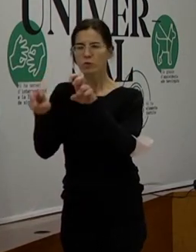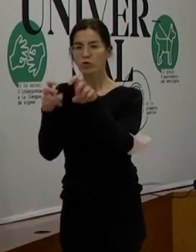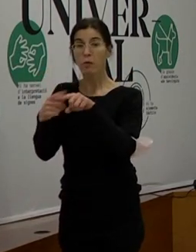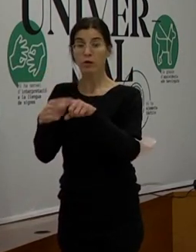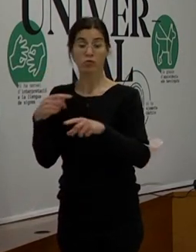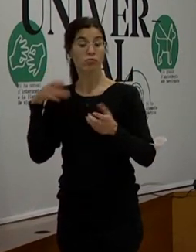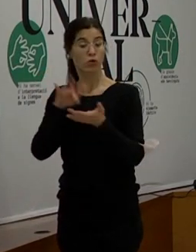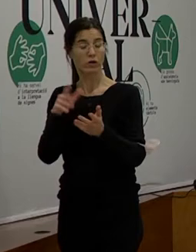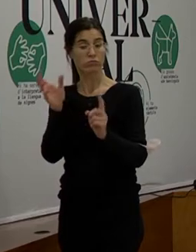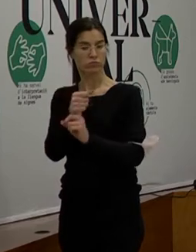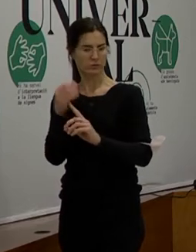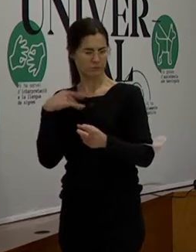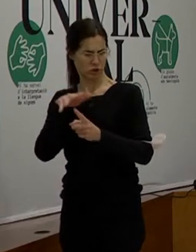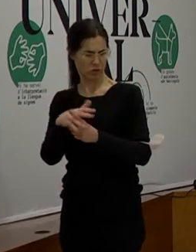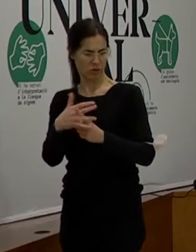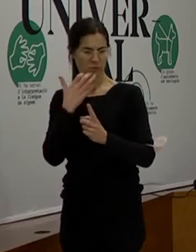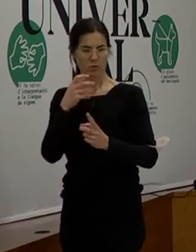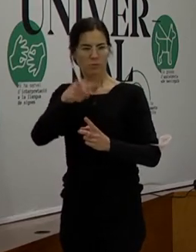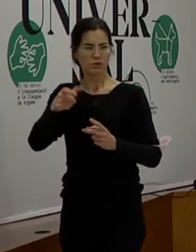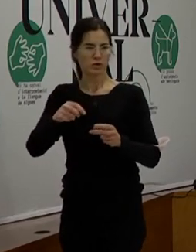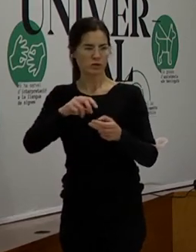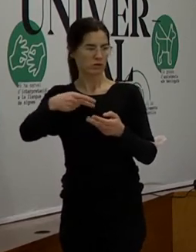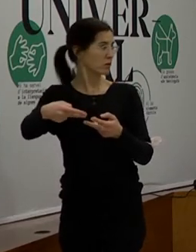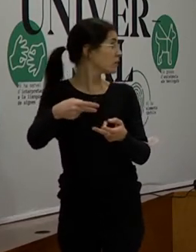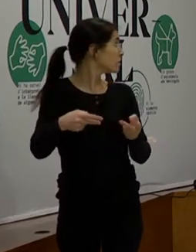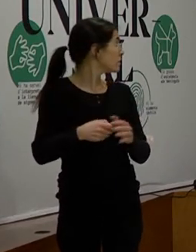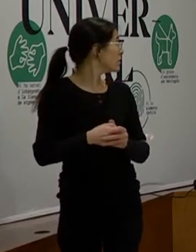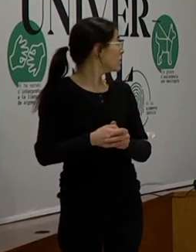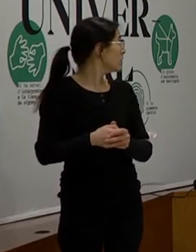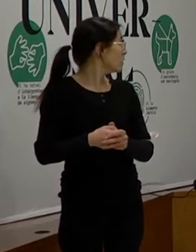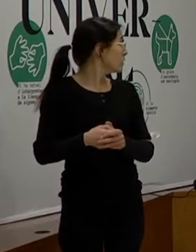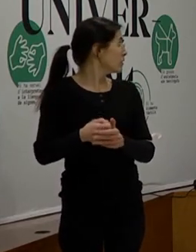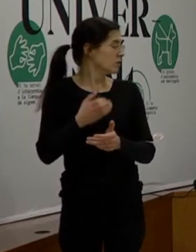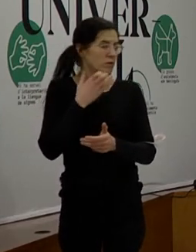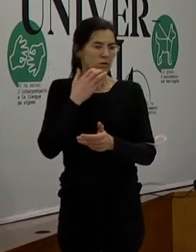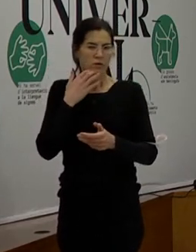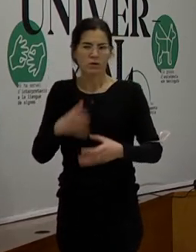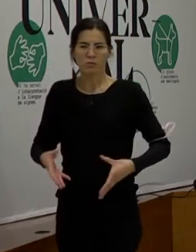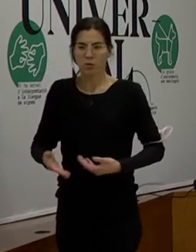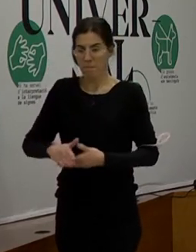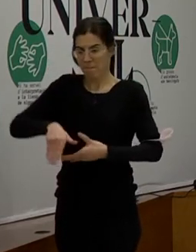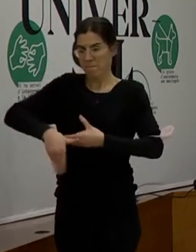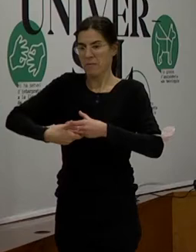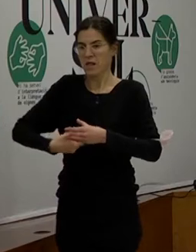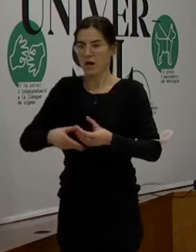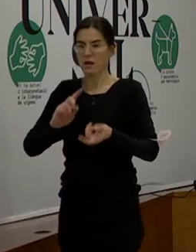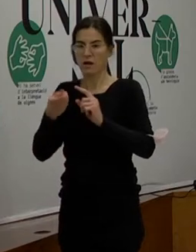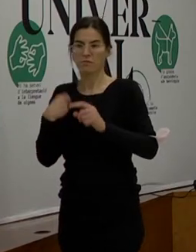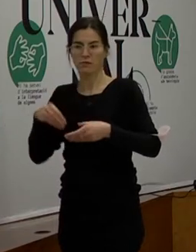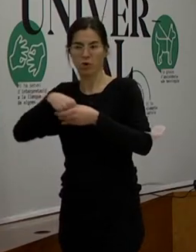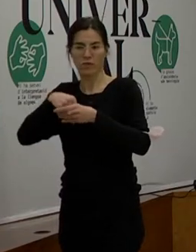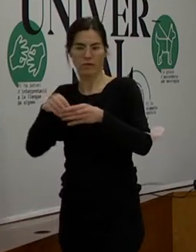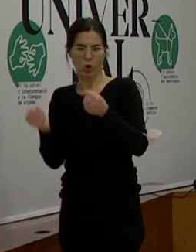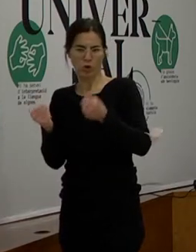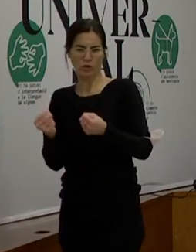amb aquestes situacions. La gent pel terra, la gent canviant-se de penyal als cotxes. Això no es pot,